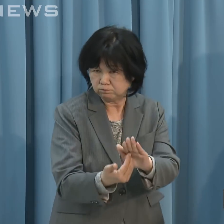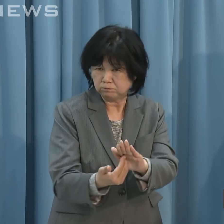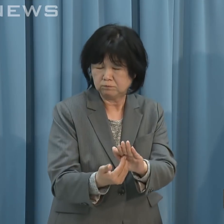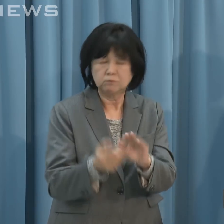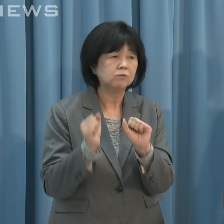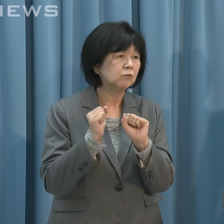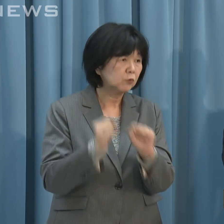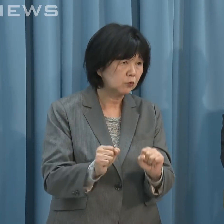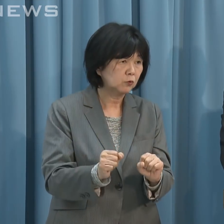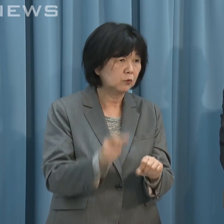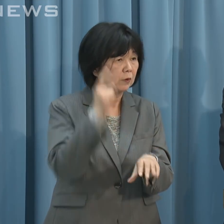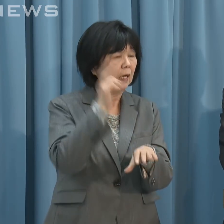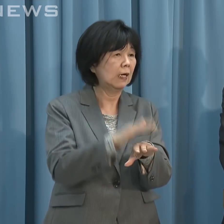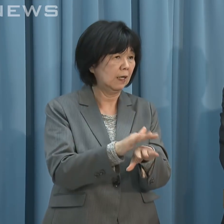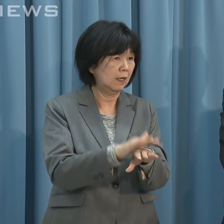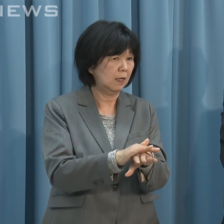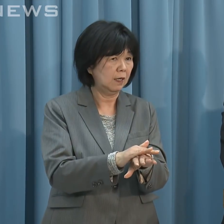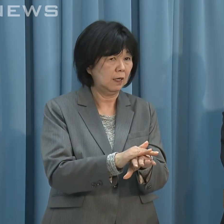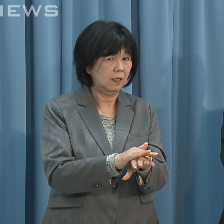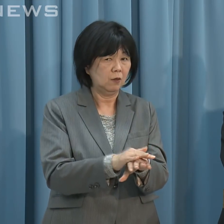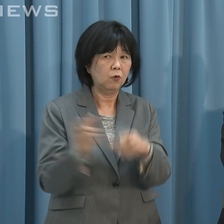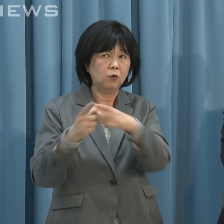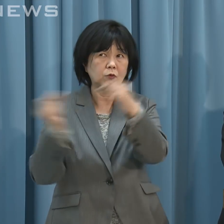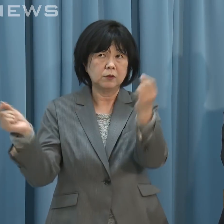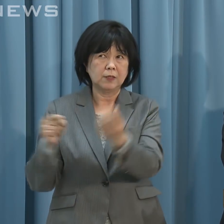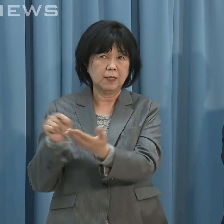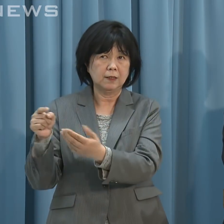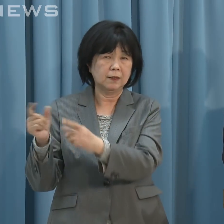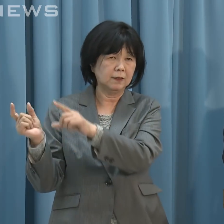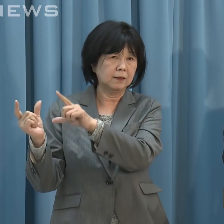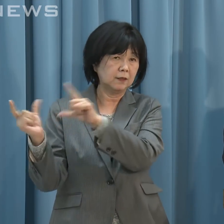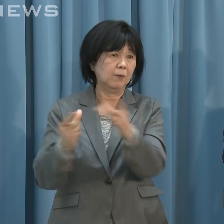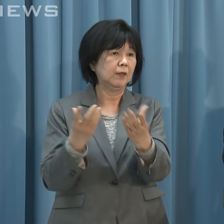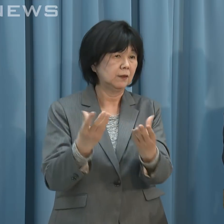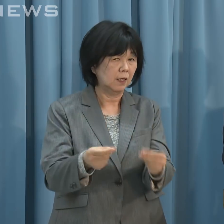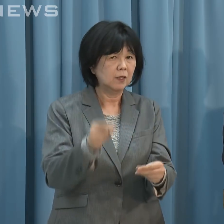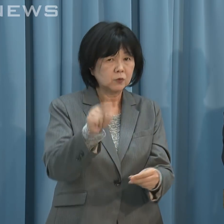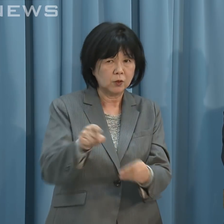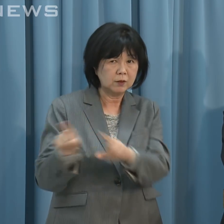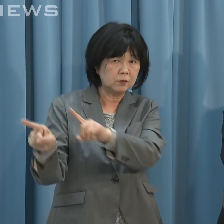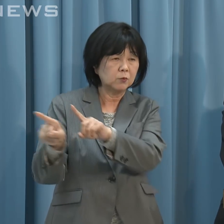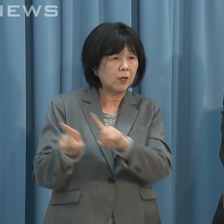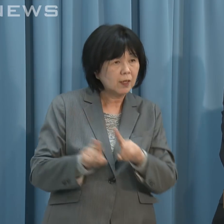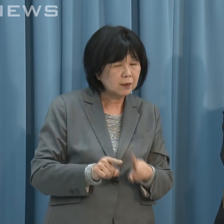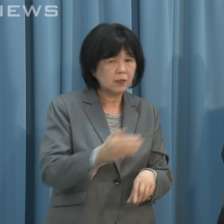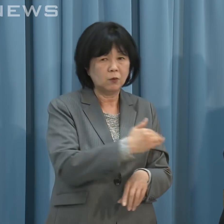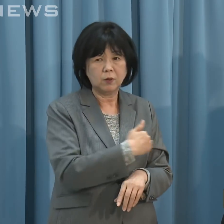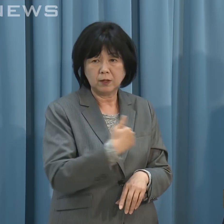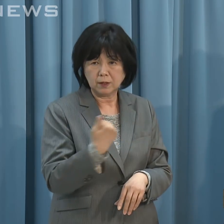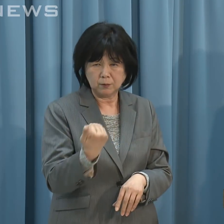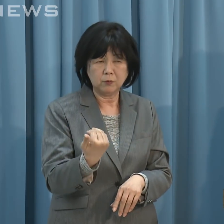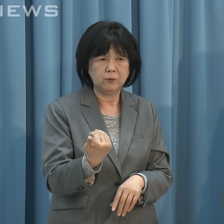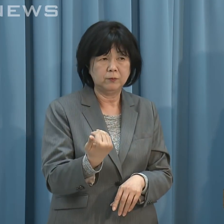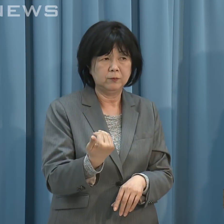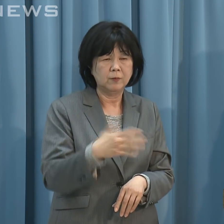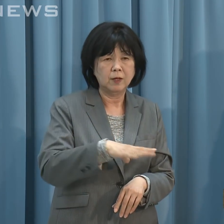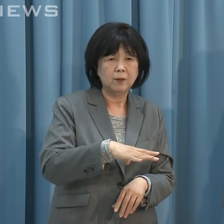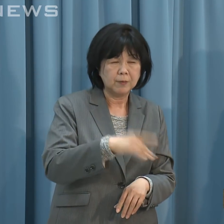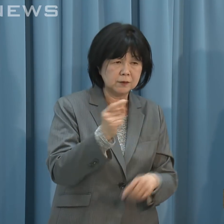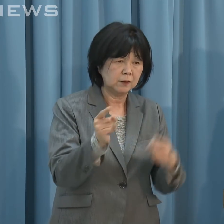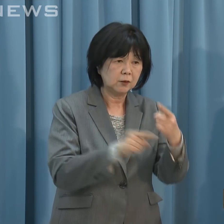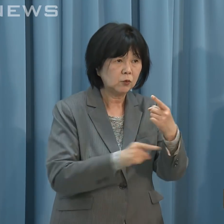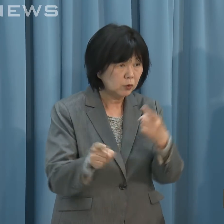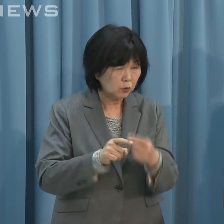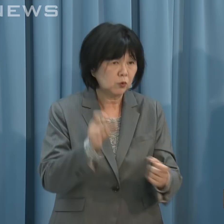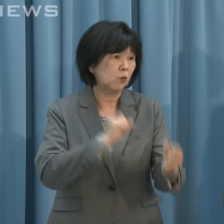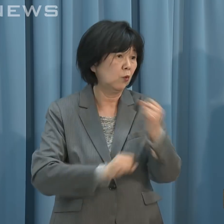というのを打ち出す、その方針を国が出されているわけです。で、それも踏まえて、我々としてもね、まず一人一人の行